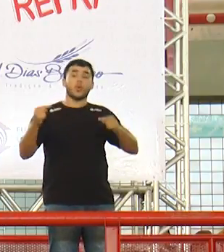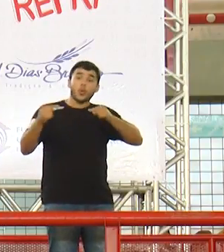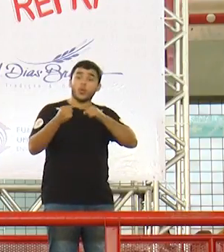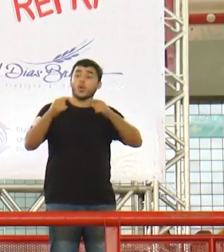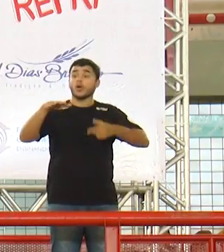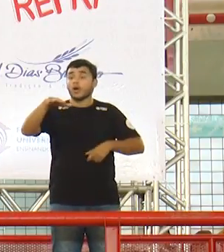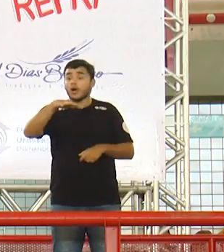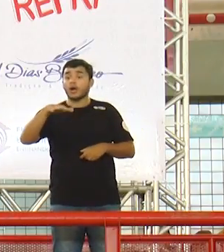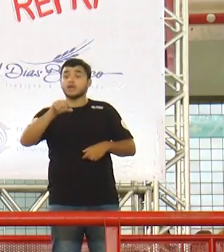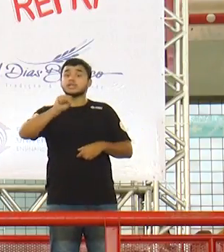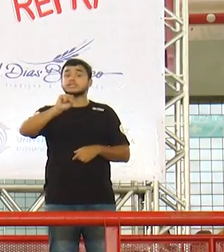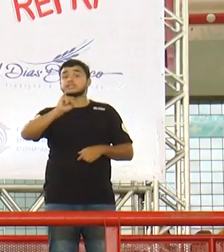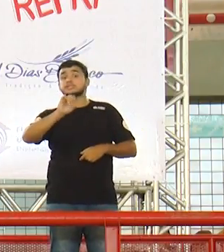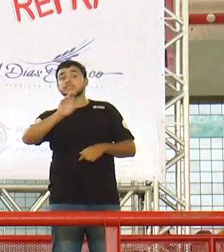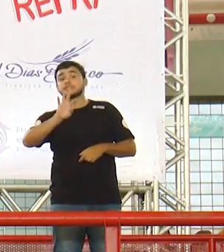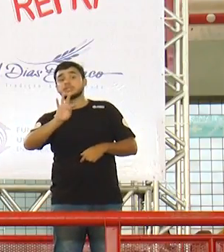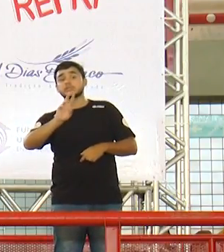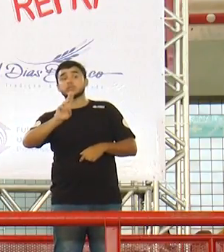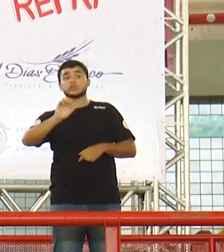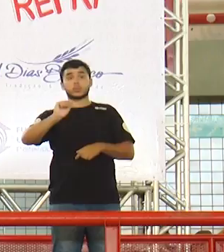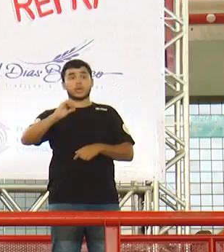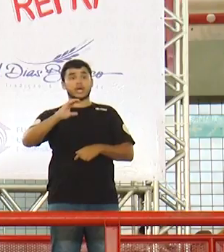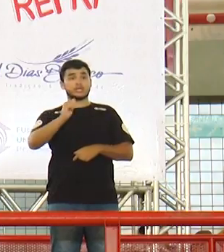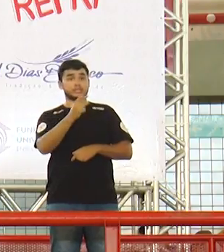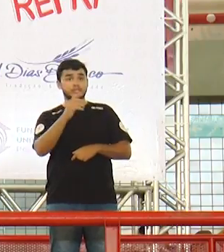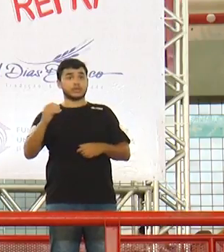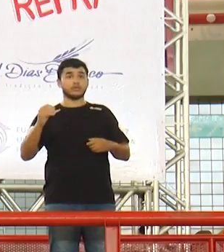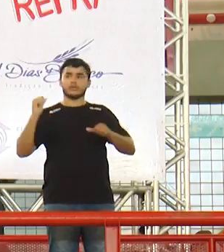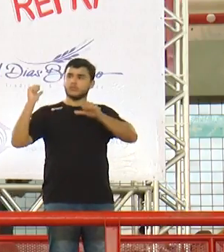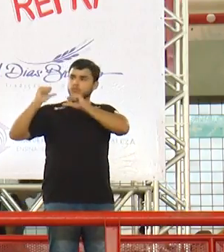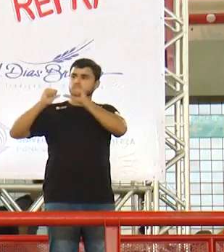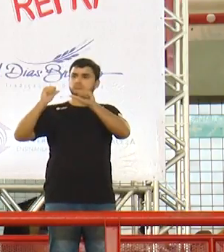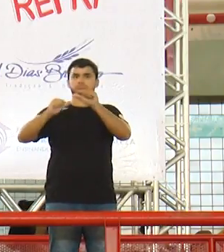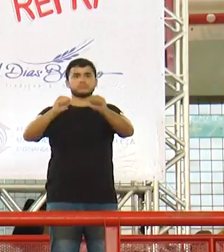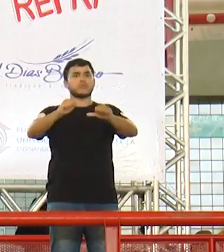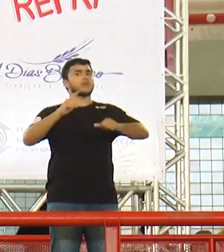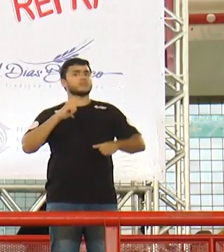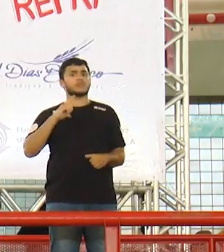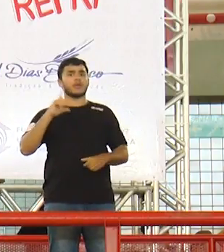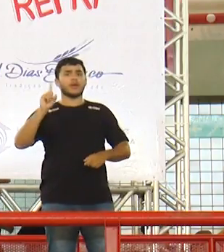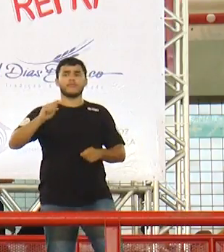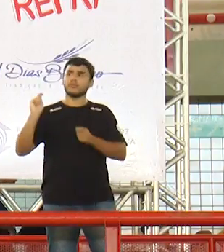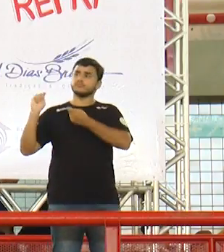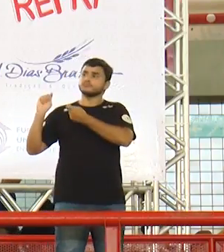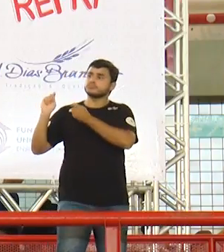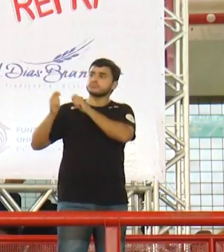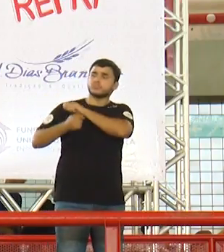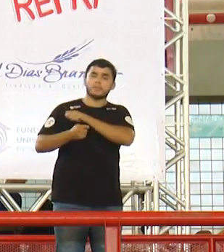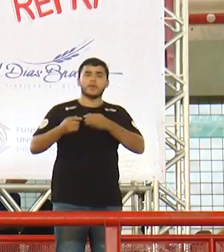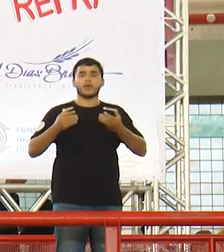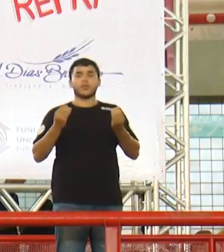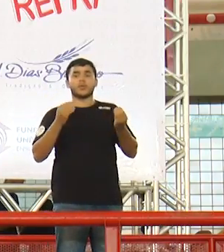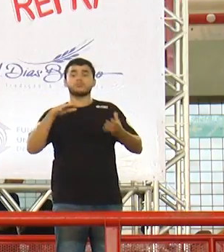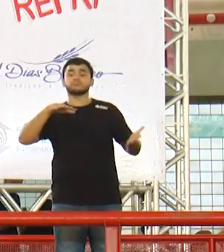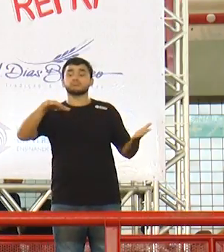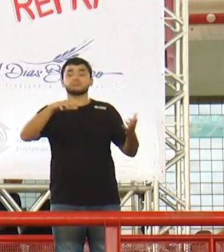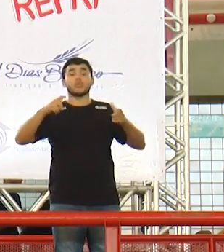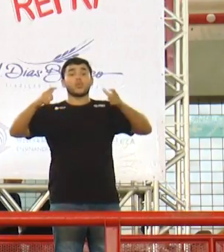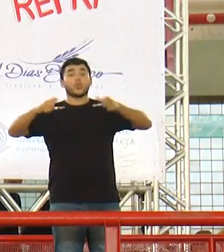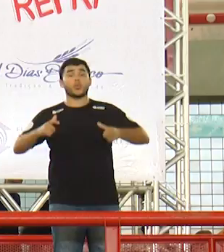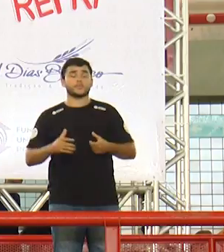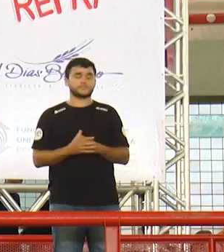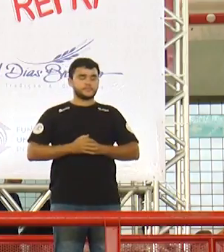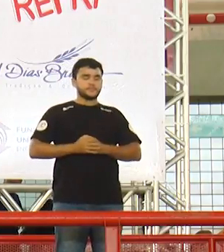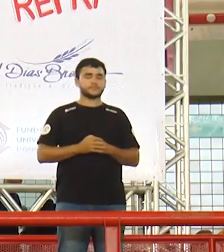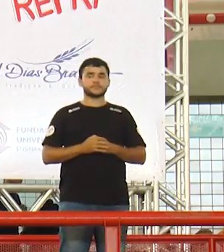a situação. E a linguagem, ela vem assim, se adaptando camaleonicamente às situações. Bom,